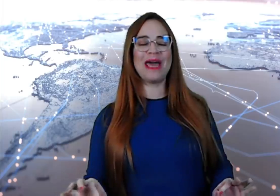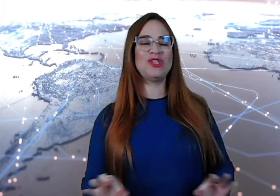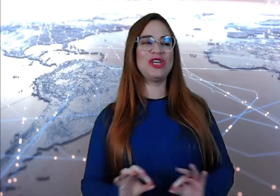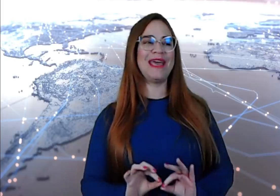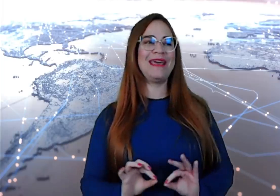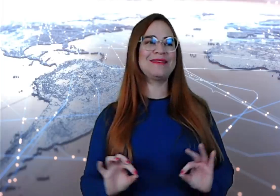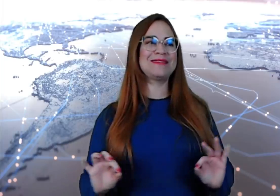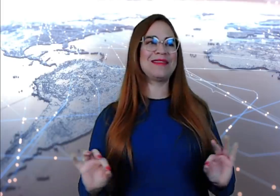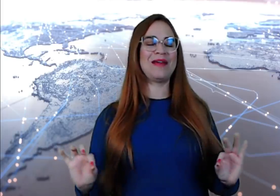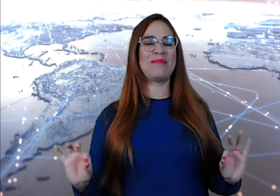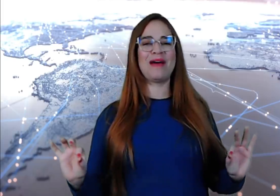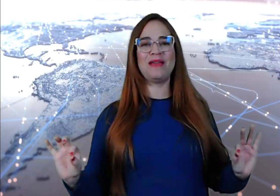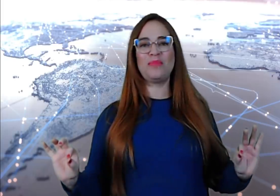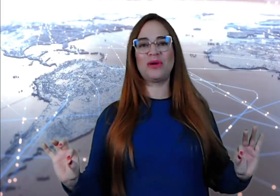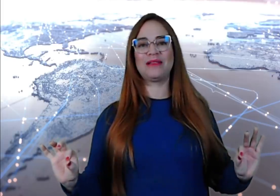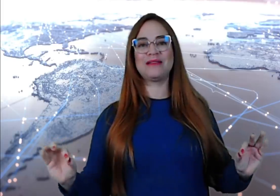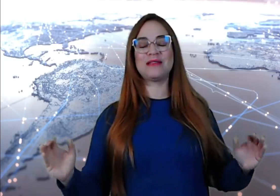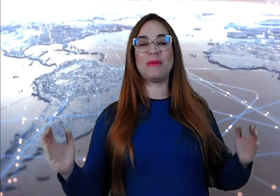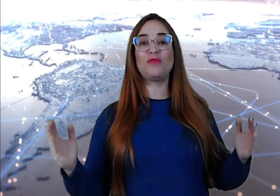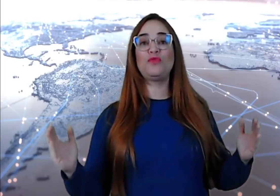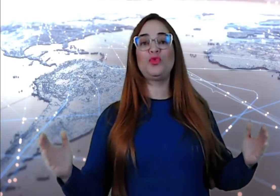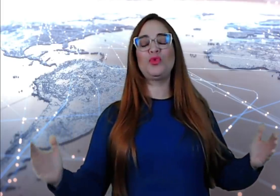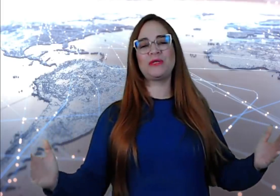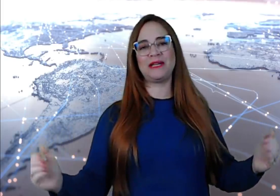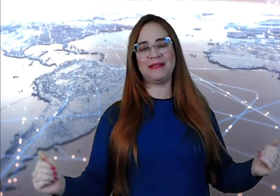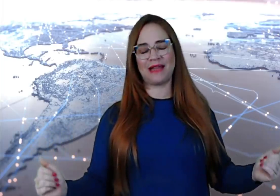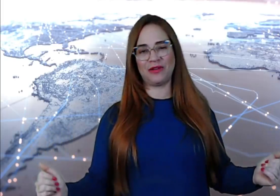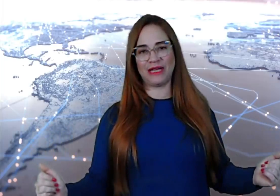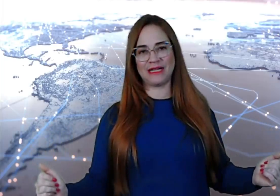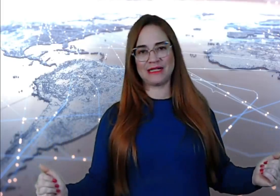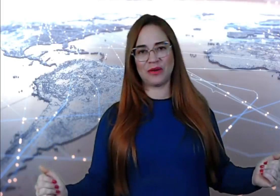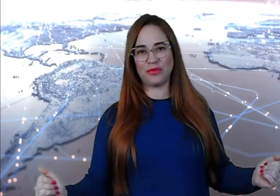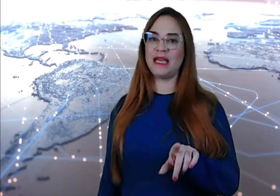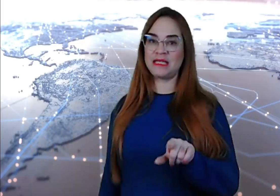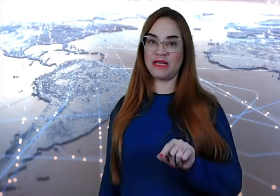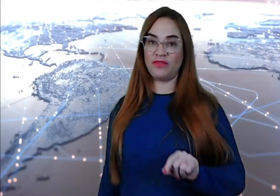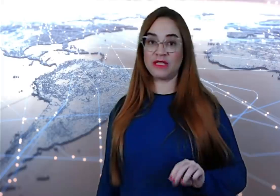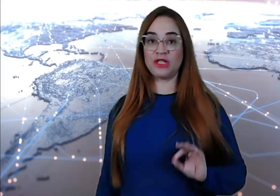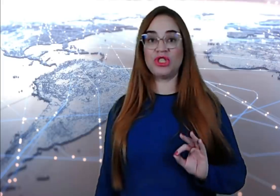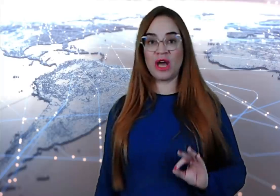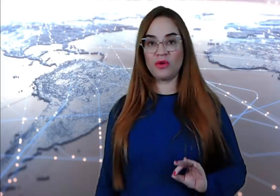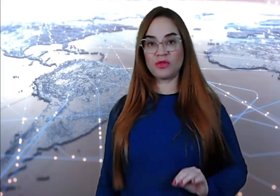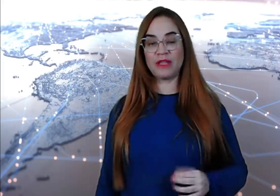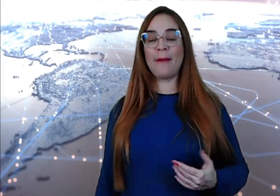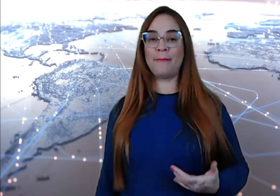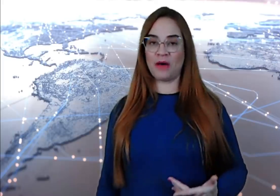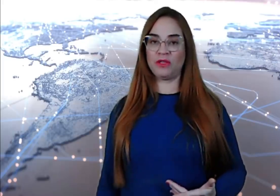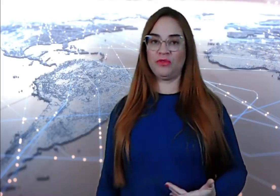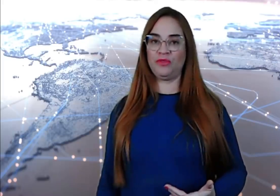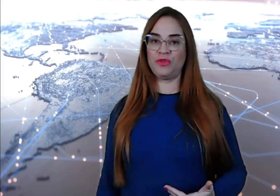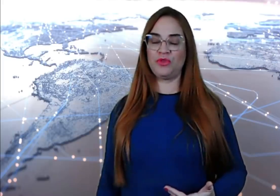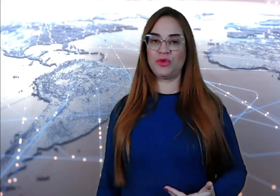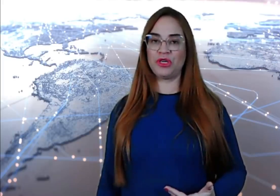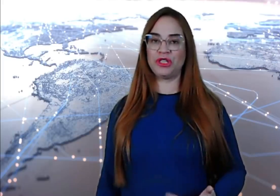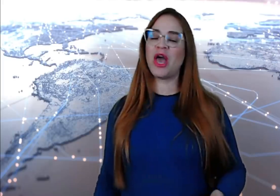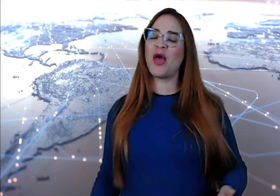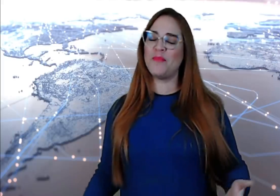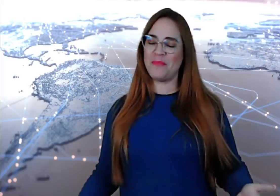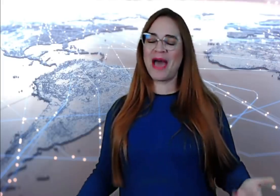de extrema importância para o futuro sanitário da nação. E se você já gostou da pauta do vídeo de hoje, me ajuda